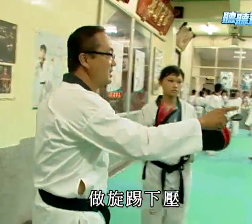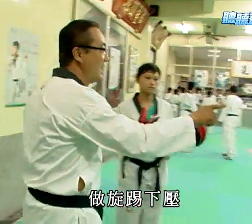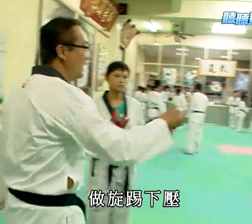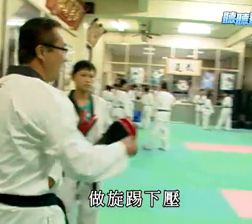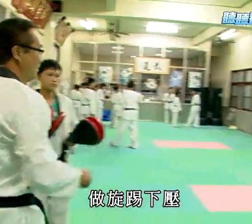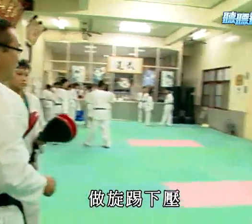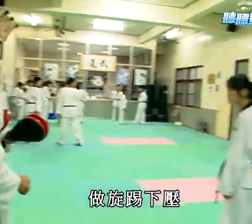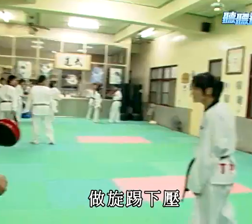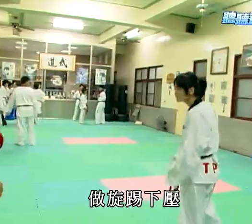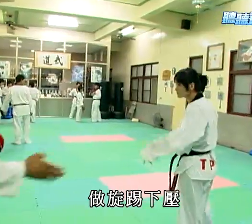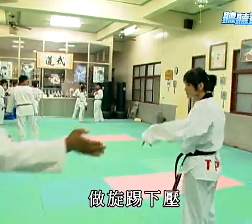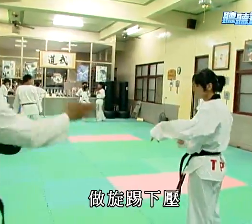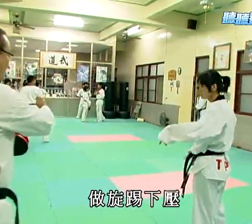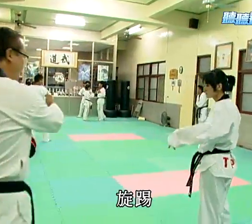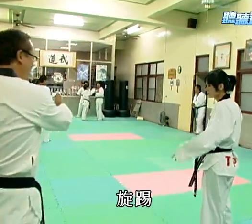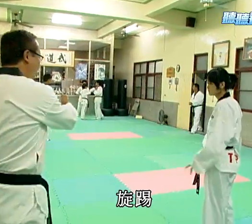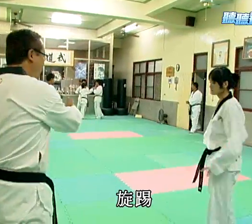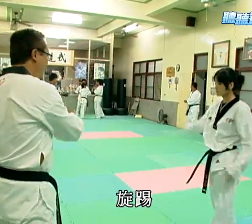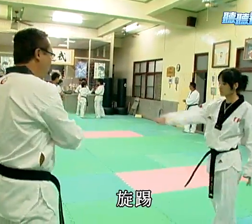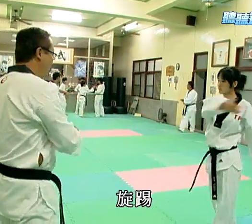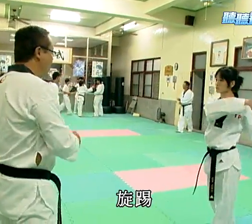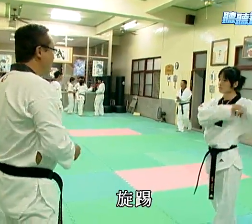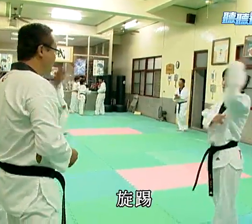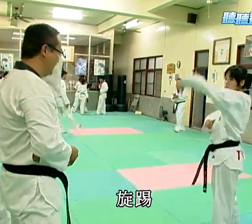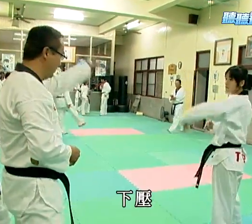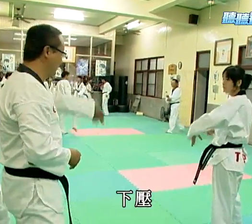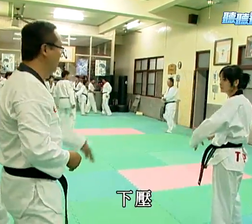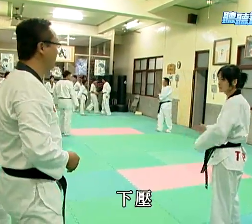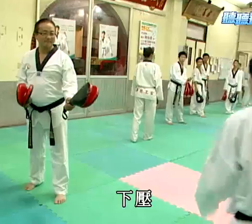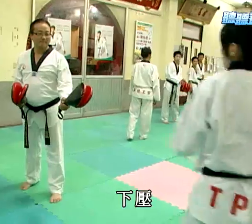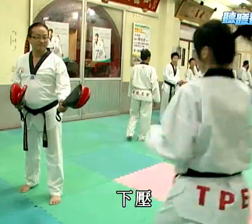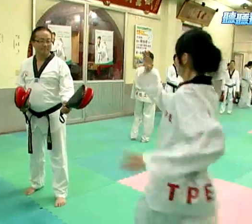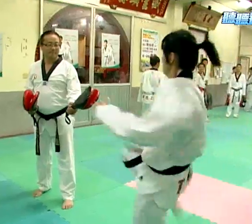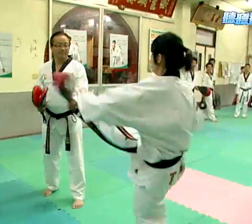压，旋踢下压。